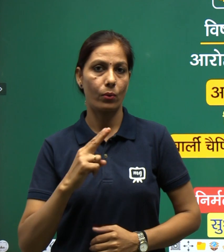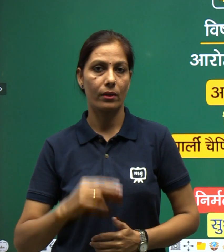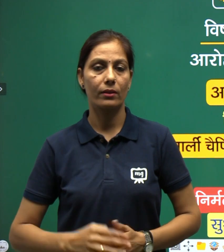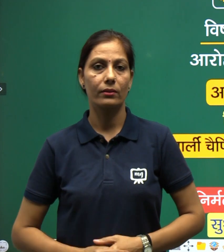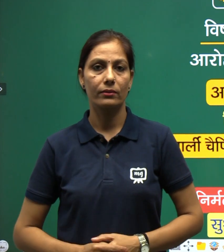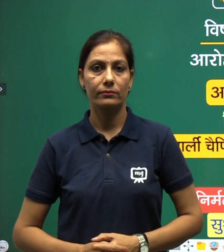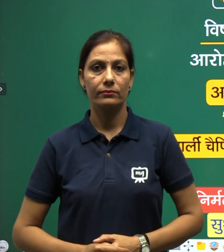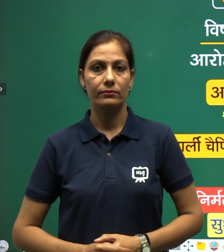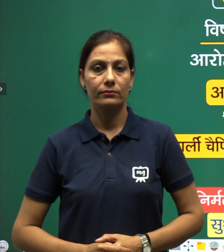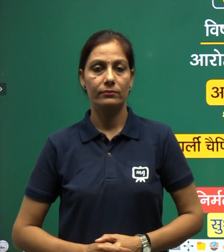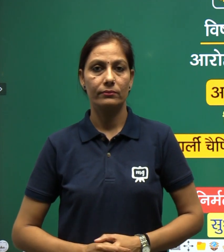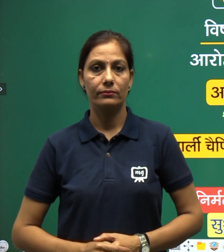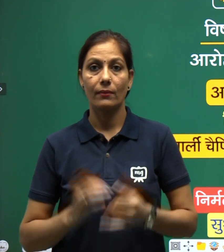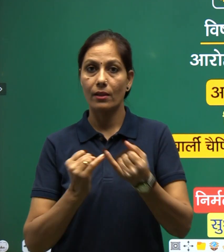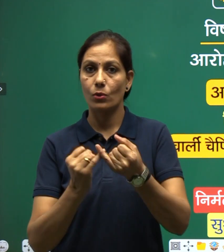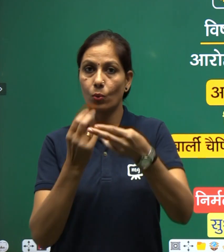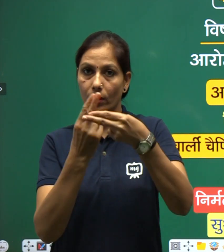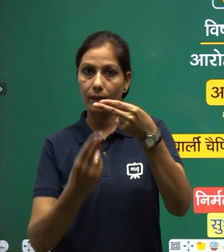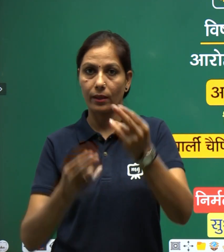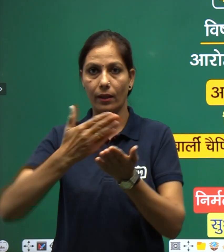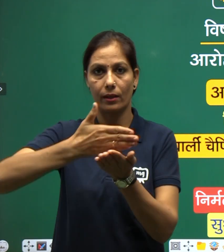के गद्य खंड के